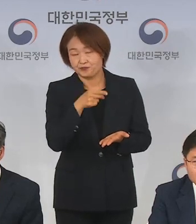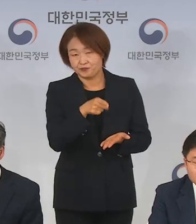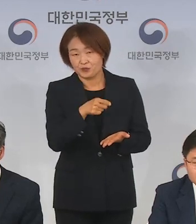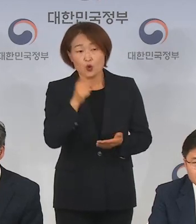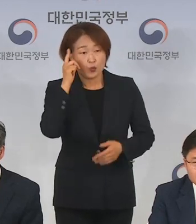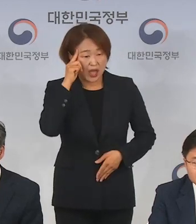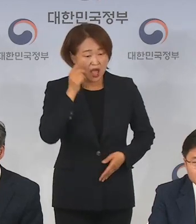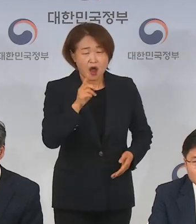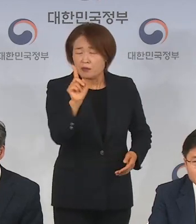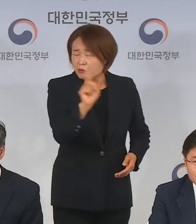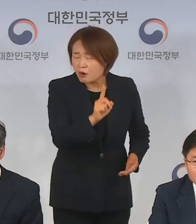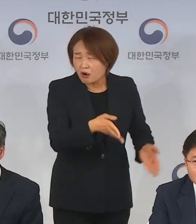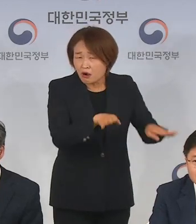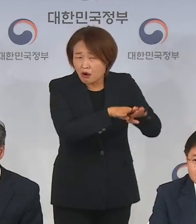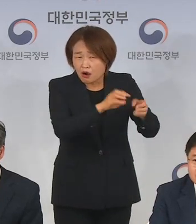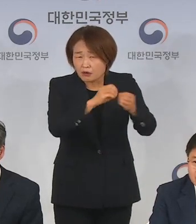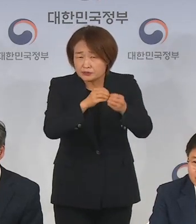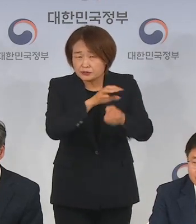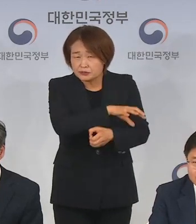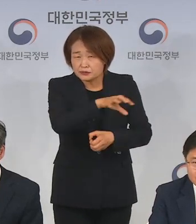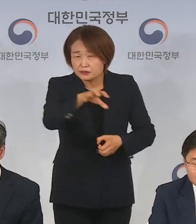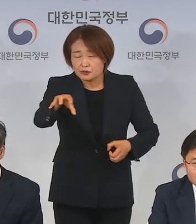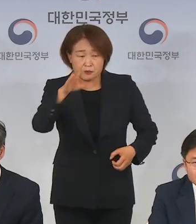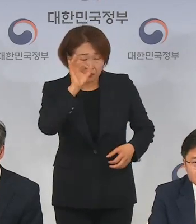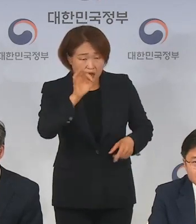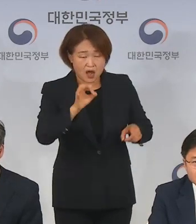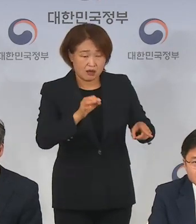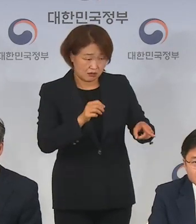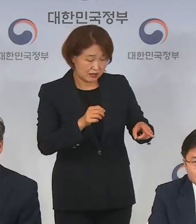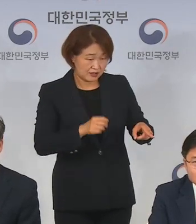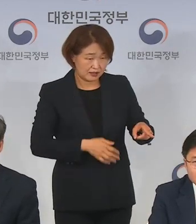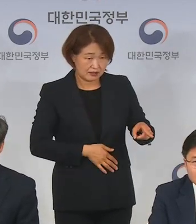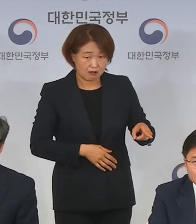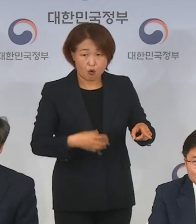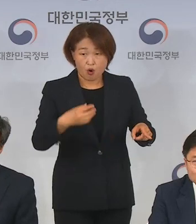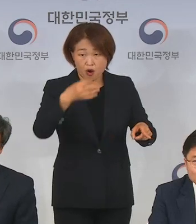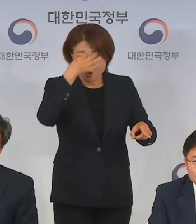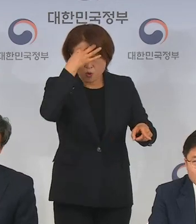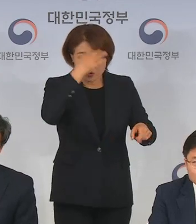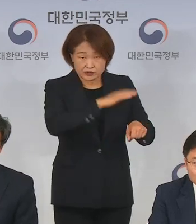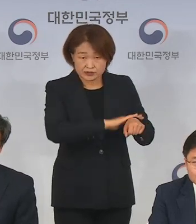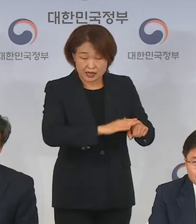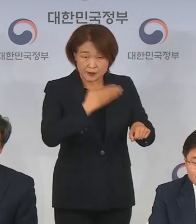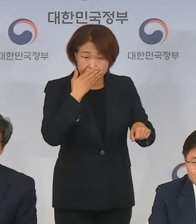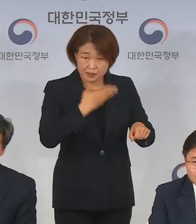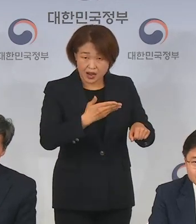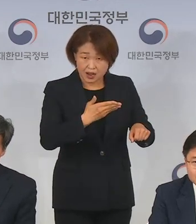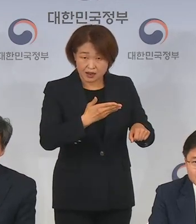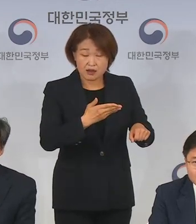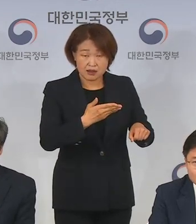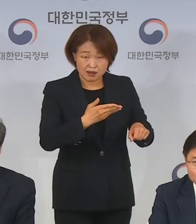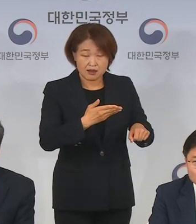어떤 설비든 그 설비에 대한 기능이 있으면 그 기능을 정말 제대로 수행할